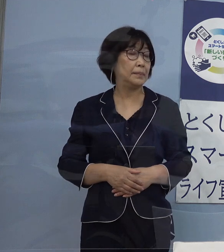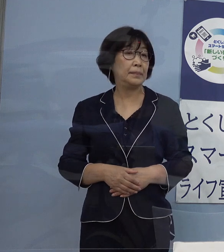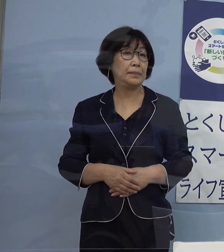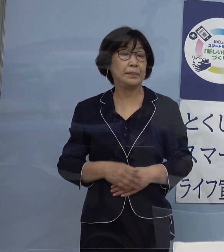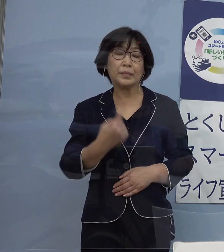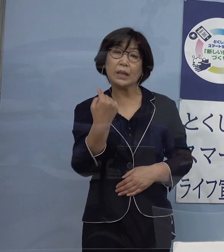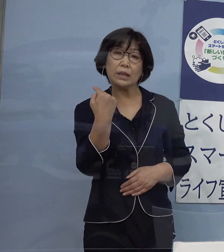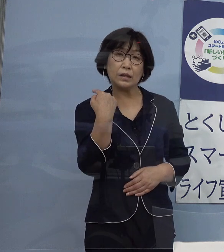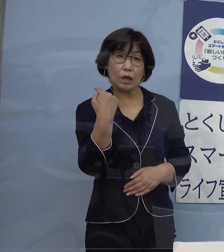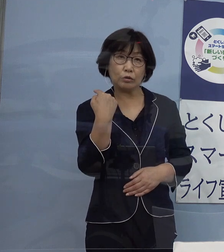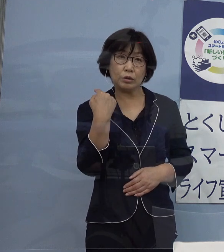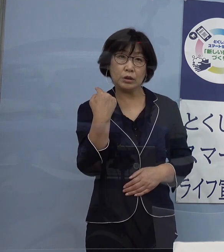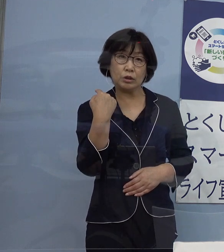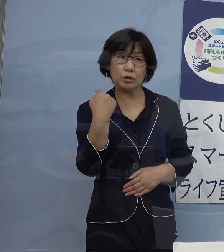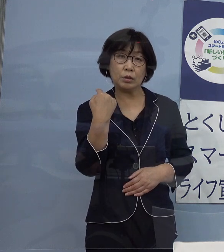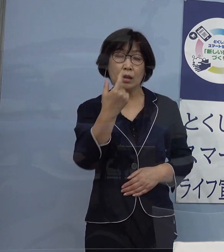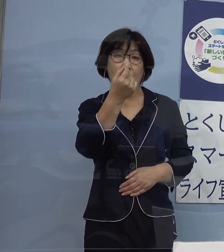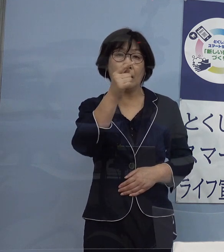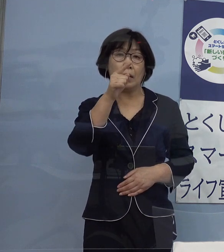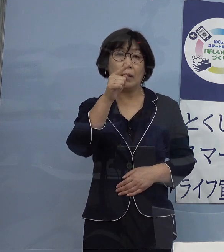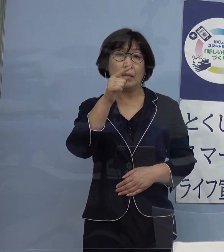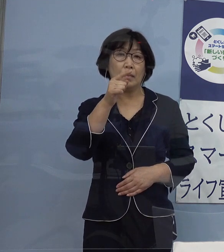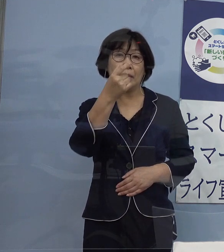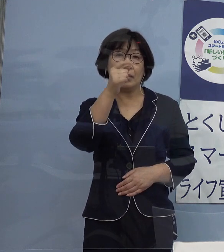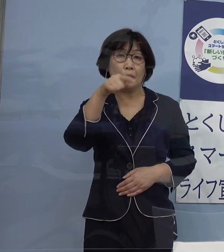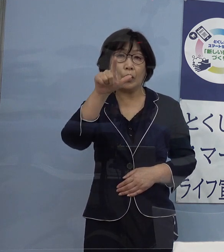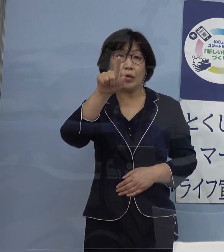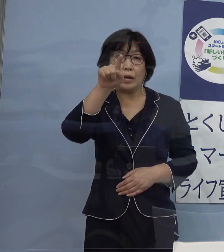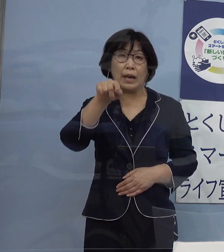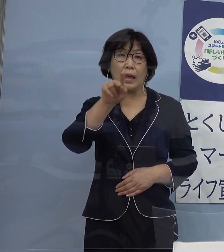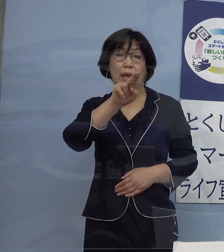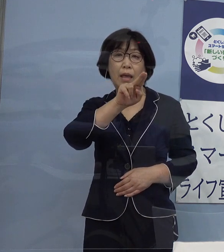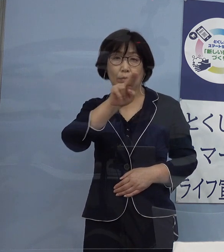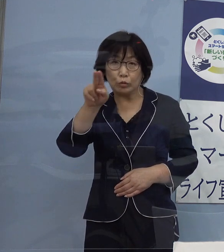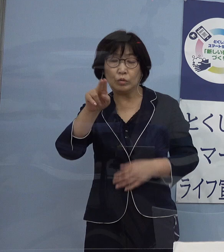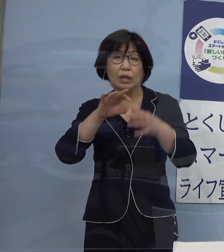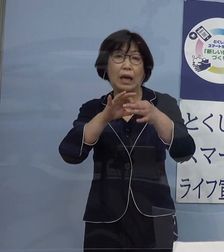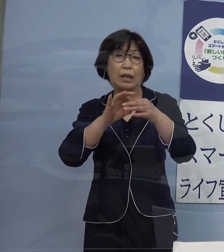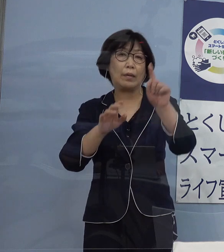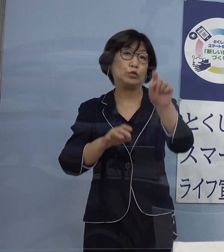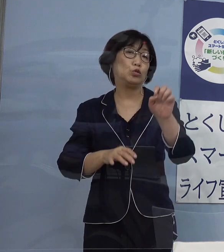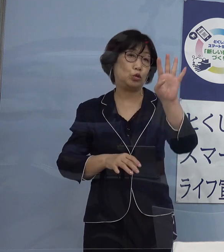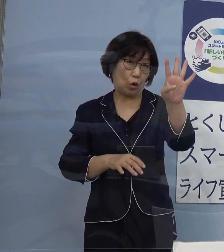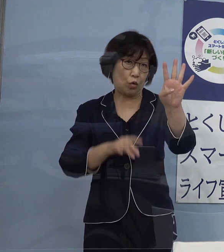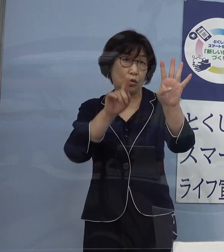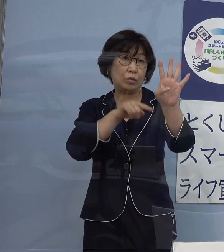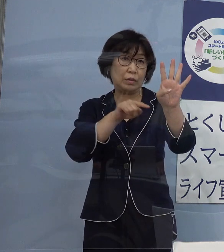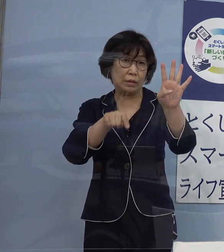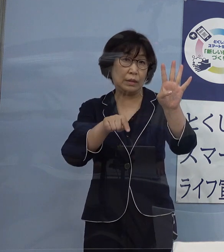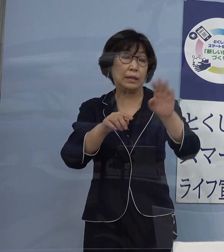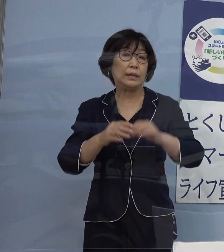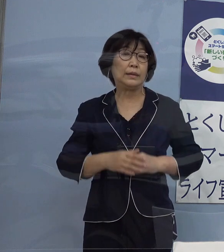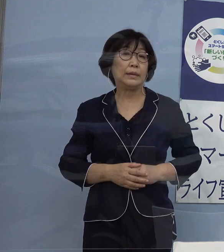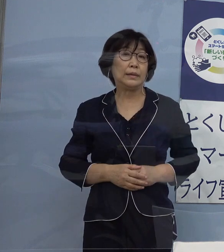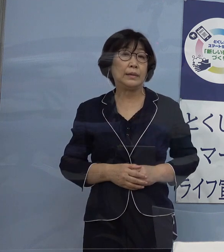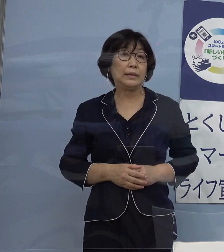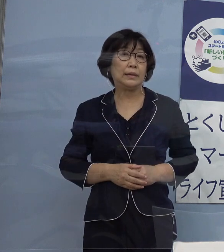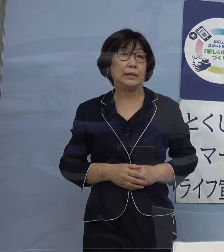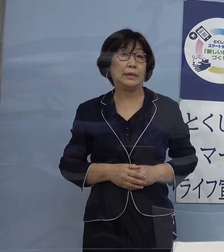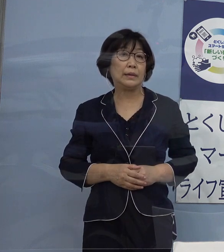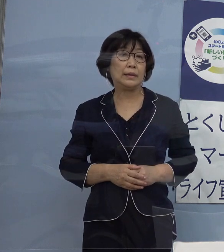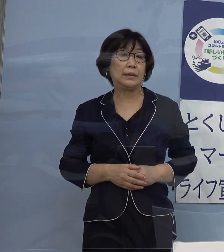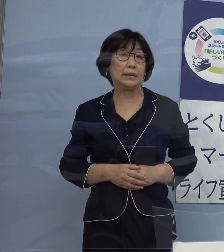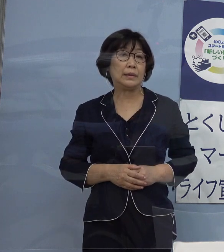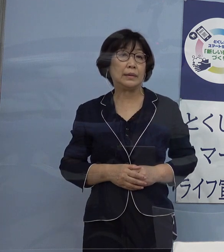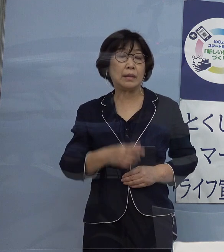昨日なんですけども、問題部関係につきましては14例ということだったんですけども、チームが今、大きく見